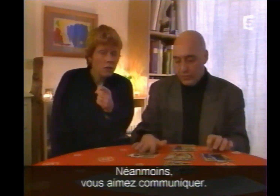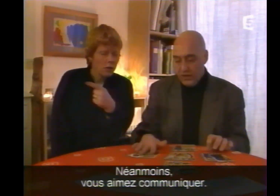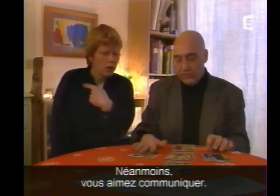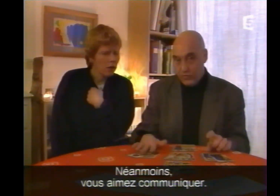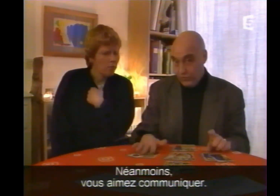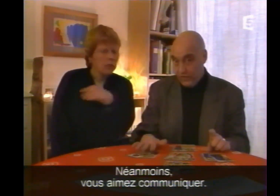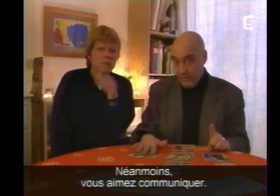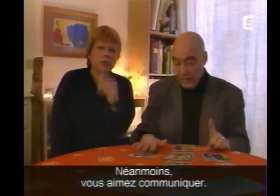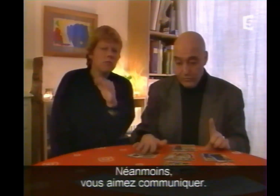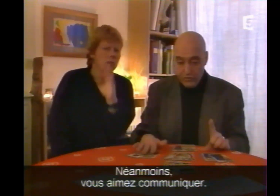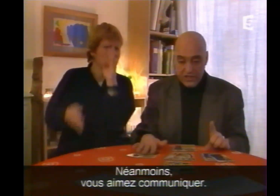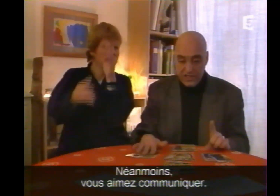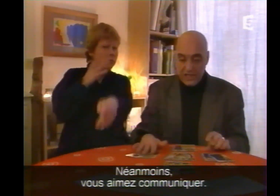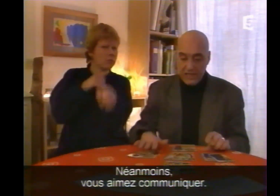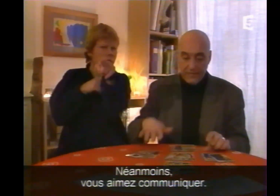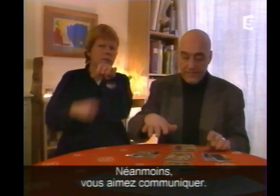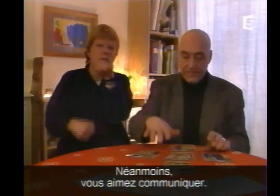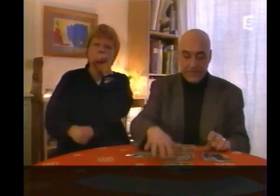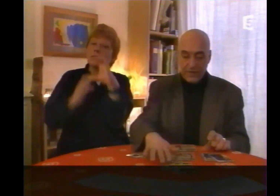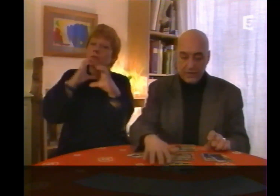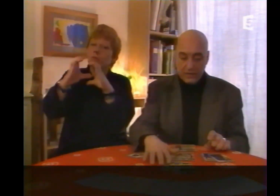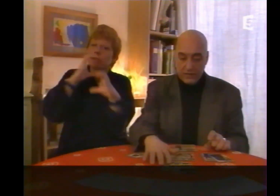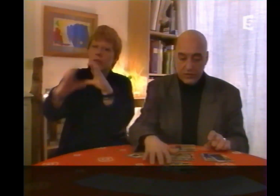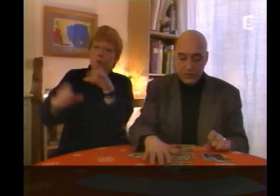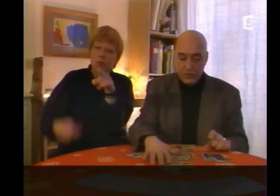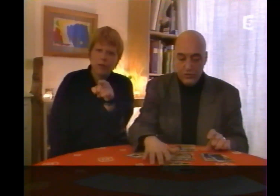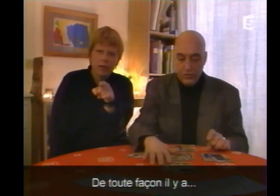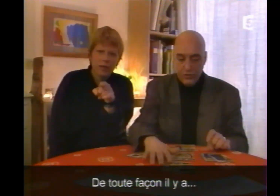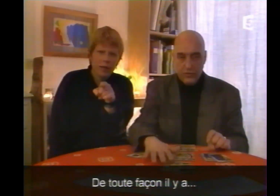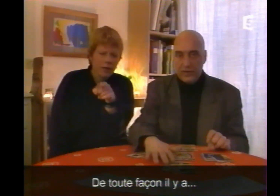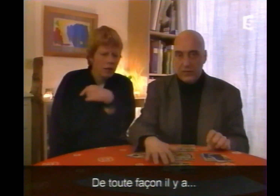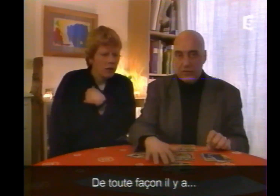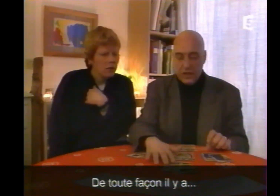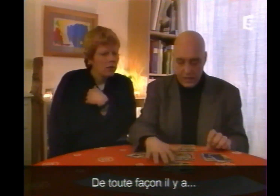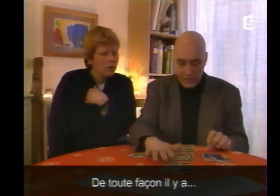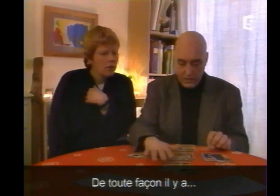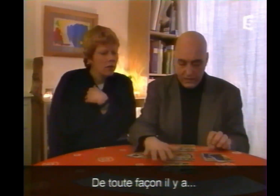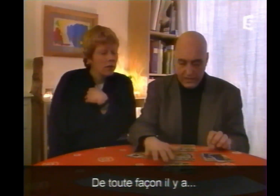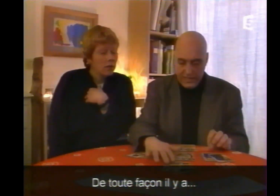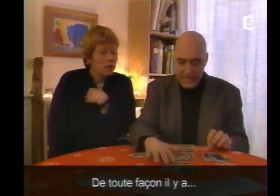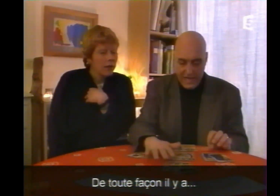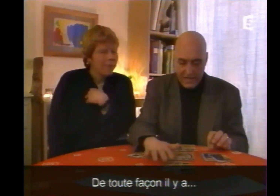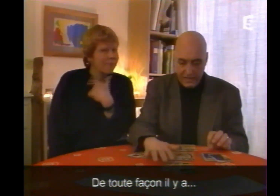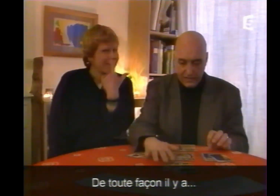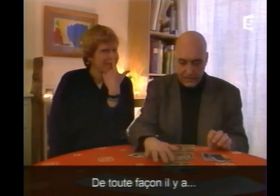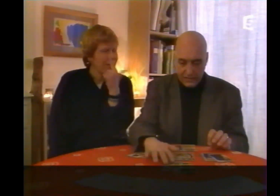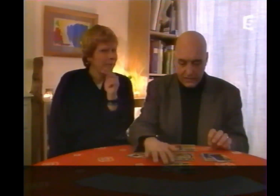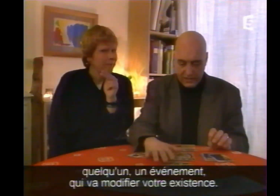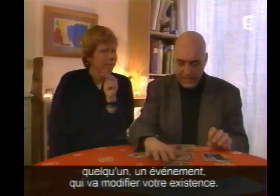Néanmoins, vous aimez communiquer. De toute façon, il y a